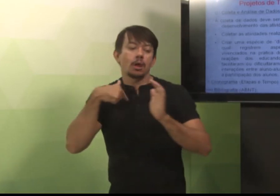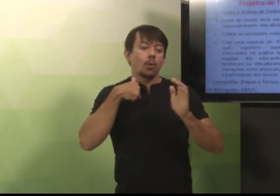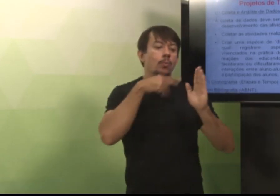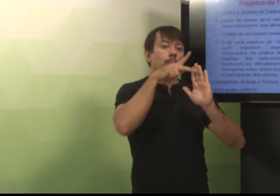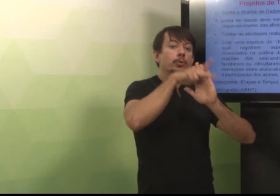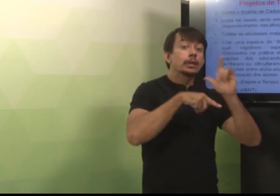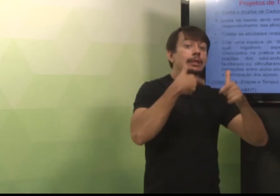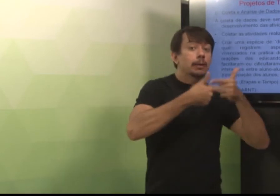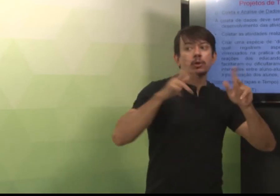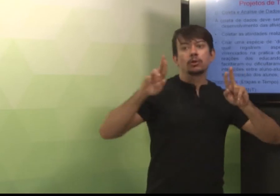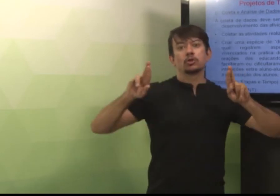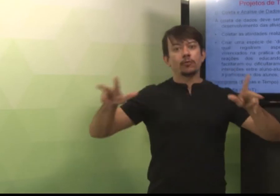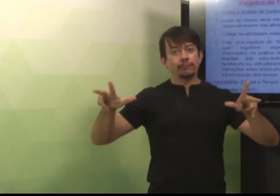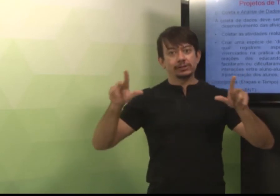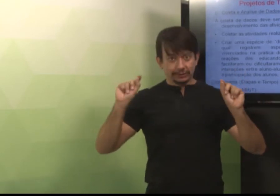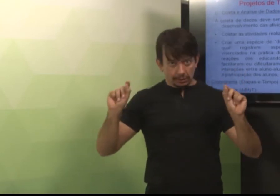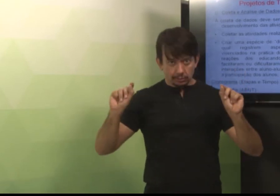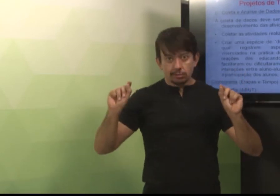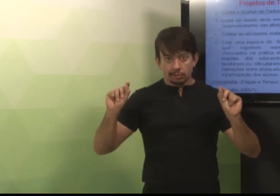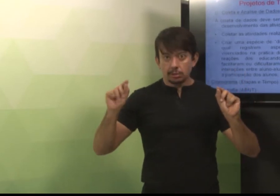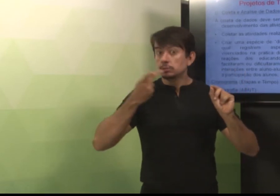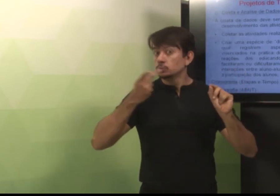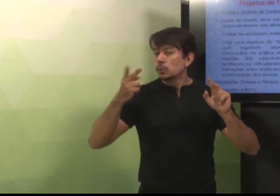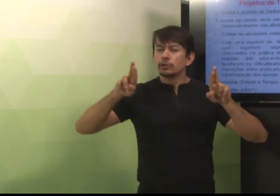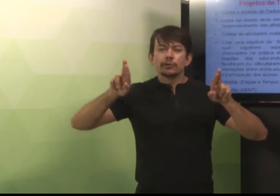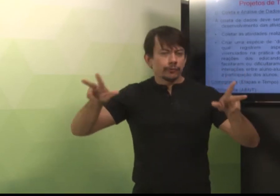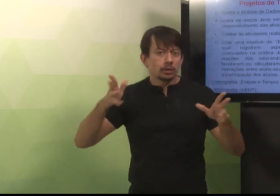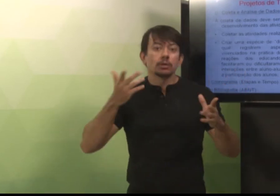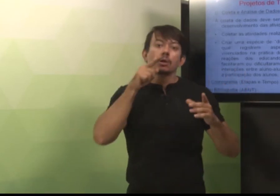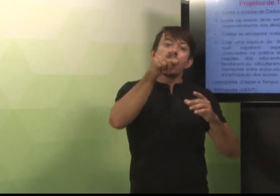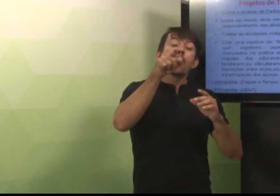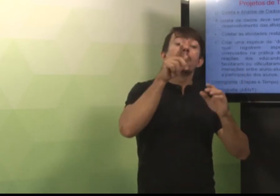projeto de pesquisa e o projeto de trabalho, apesar de ser diferentes,